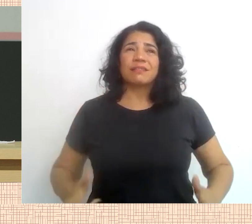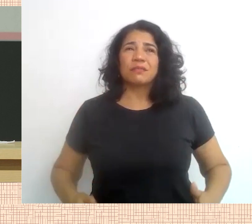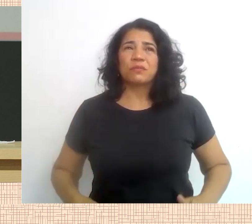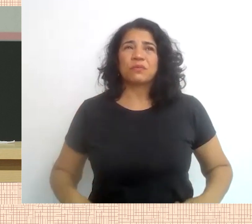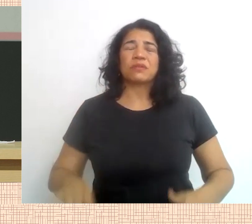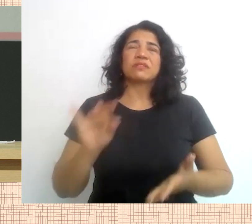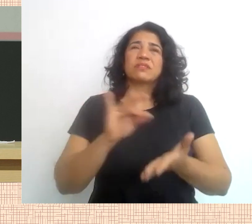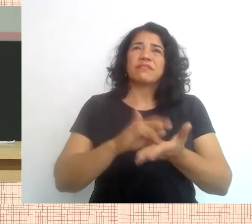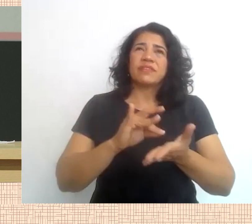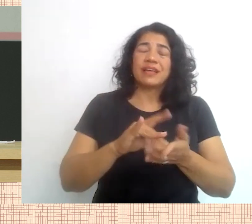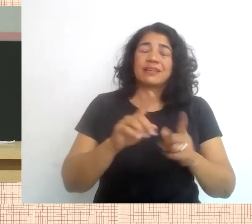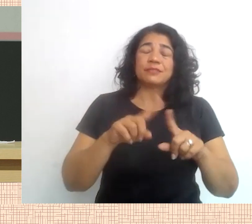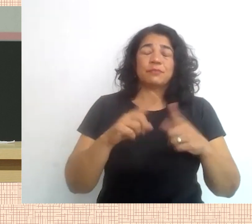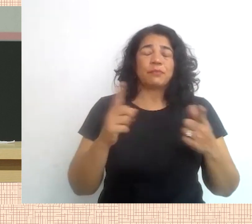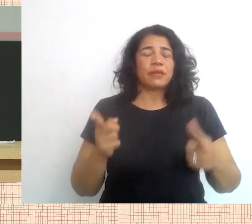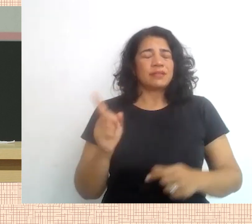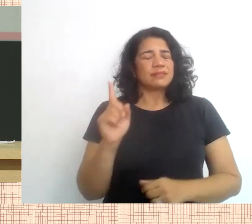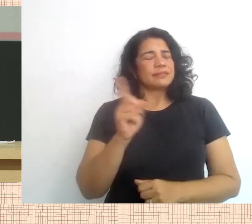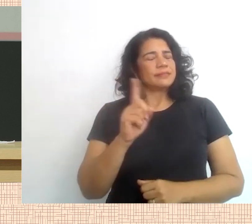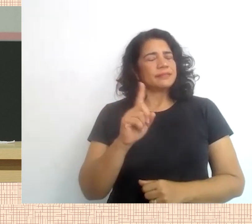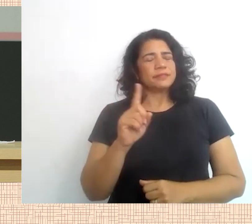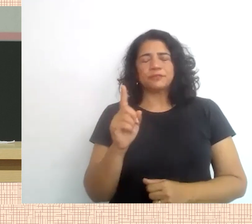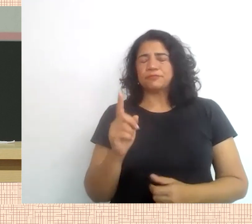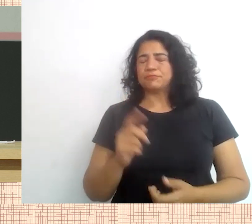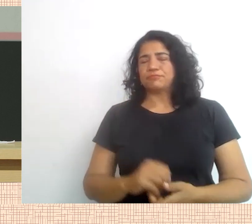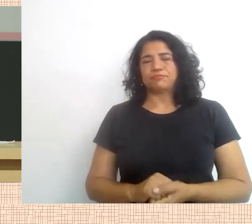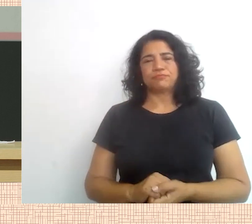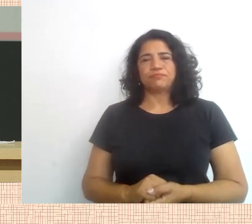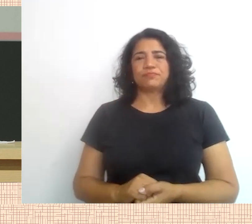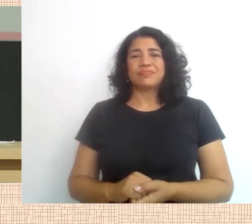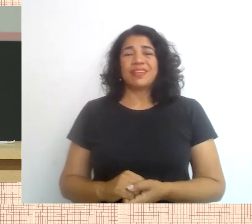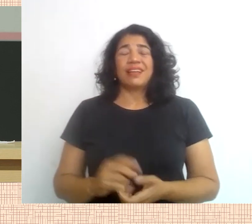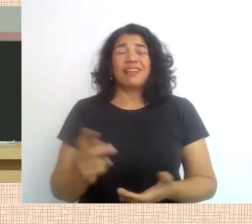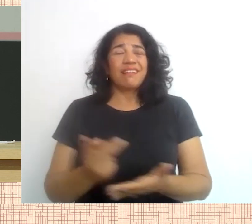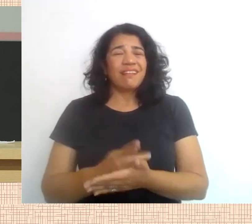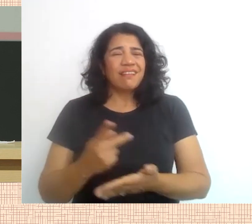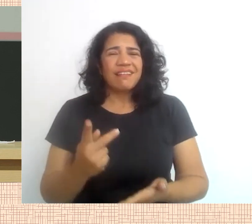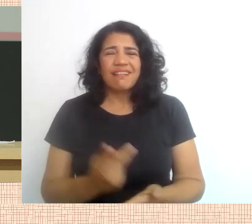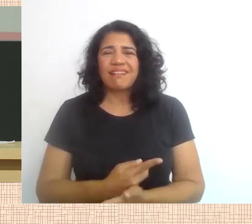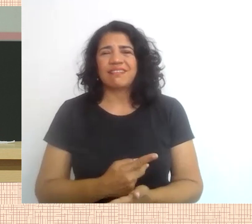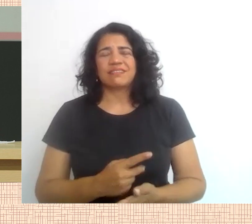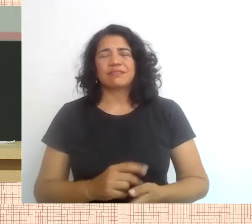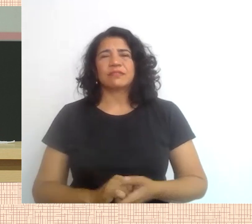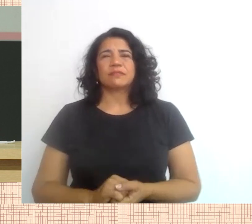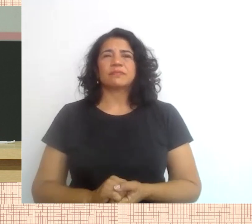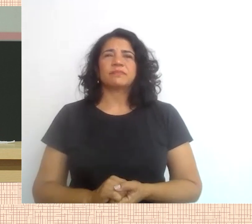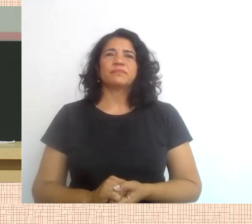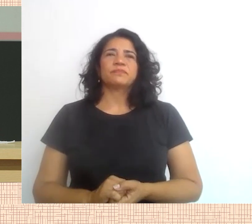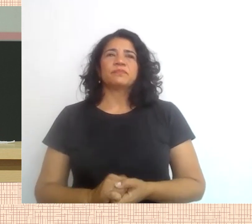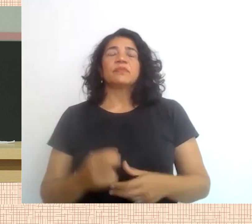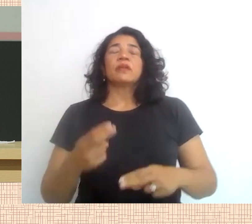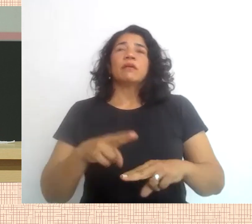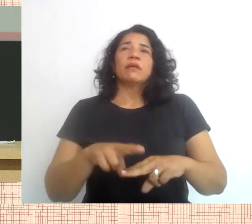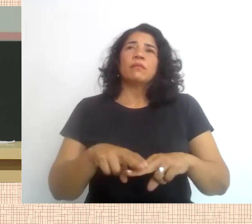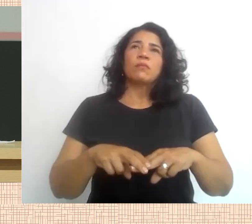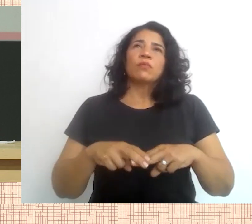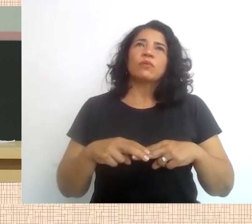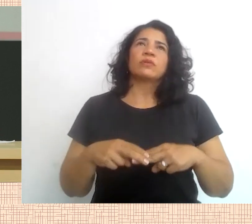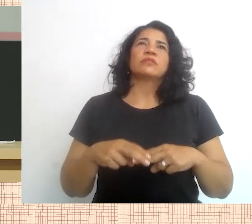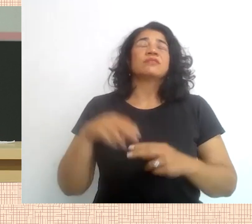orgulhavam de ter conhecimentos secretos e misteriosos. Está em Colossenses 2, versículo